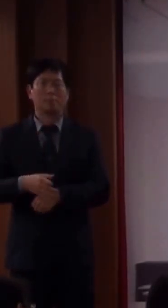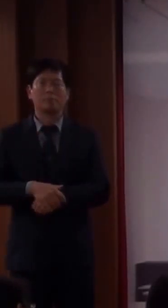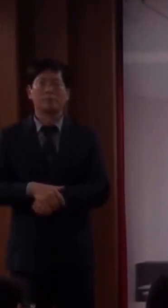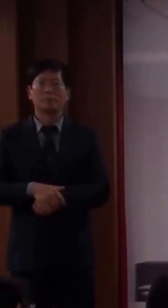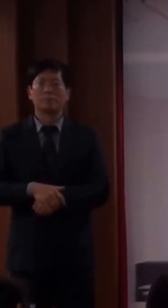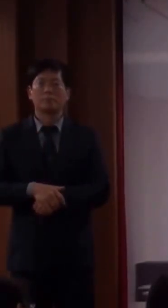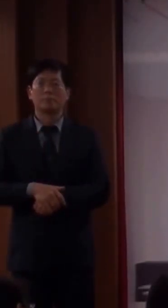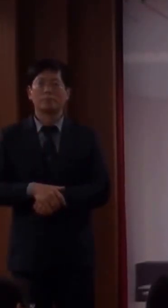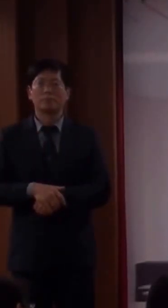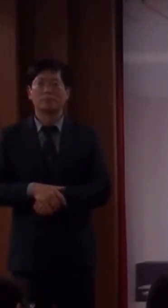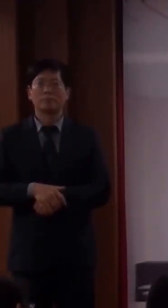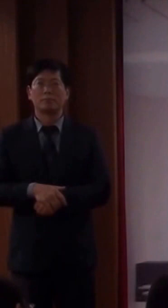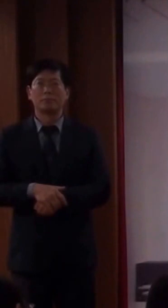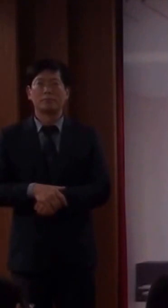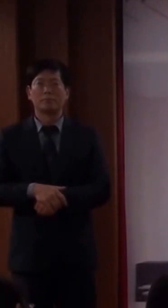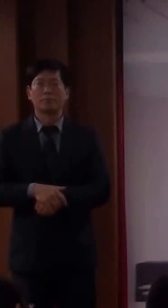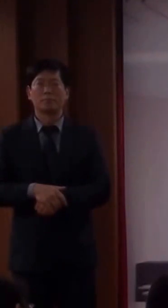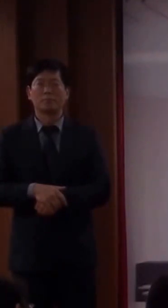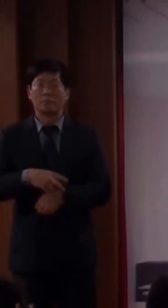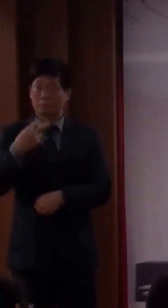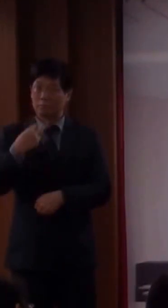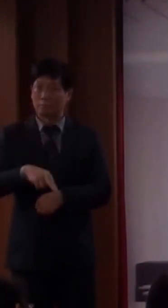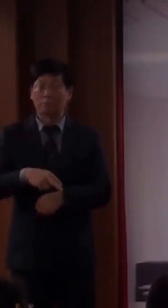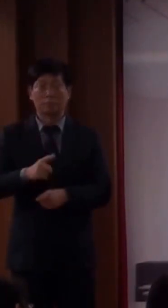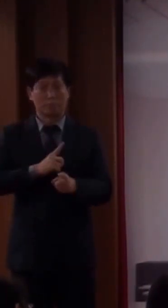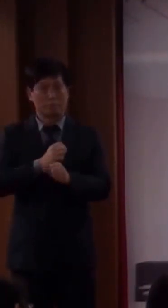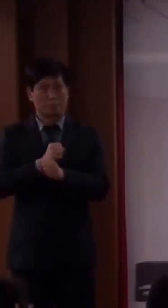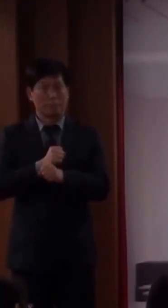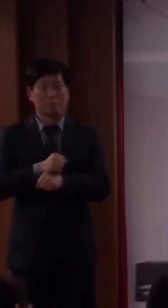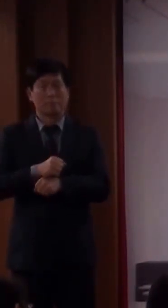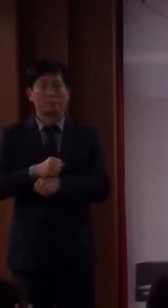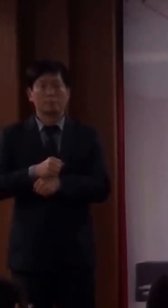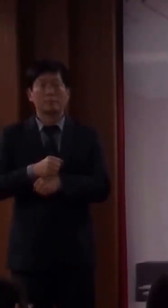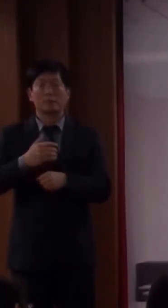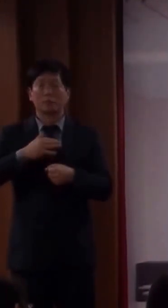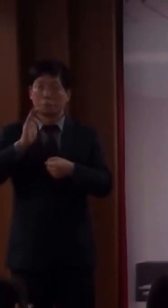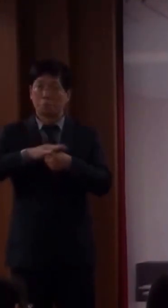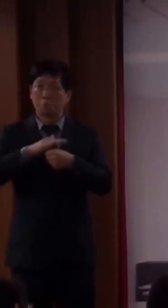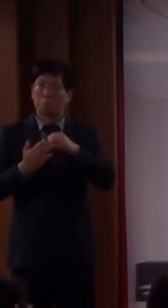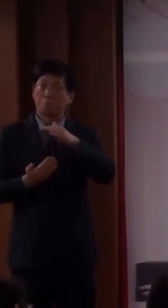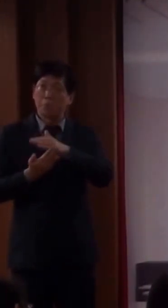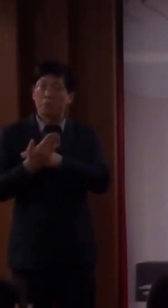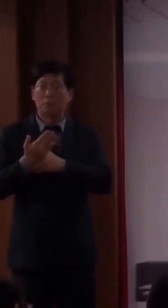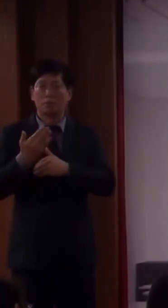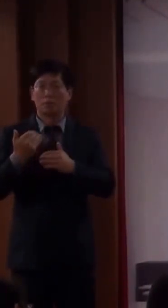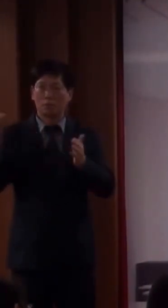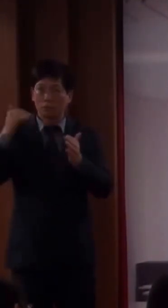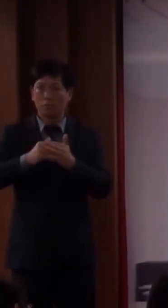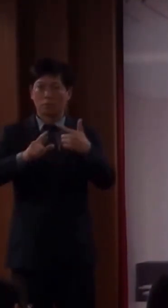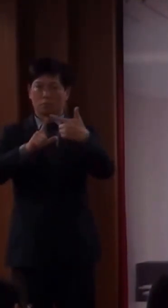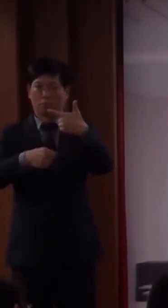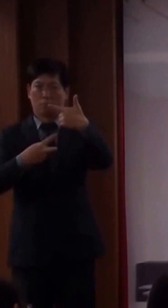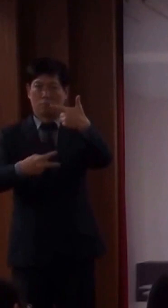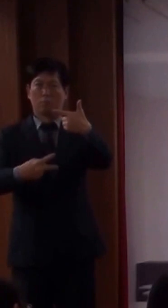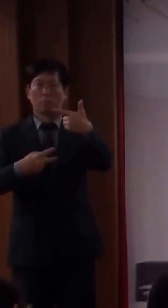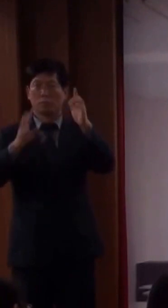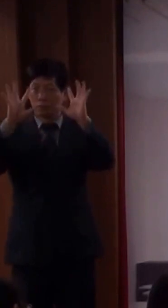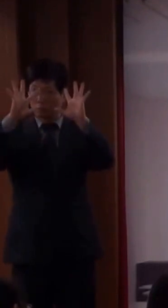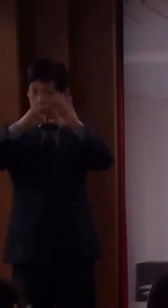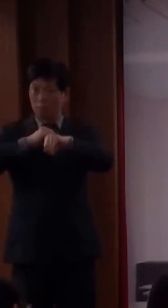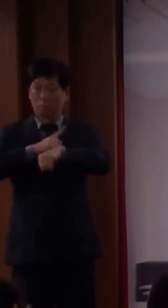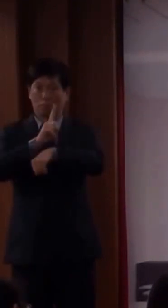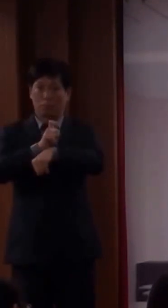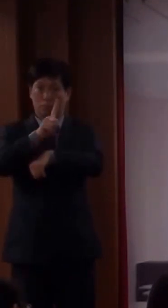这个完成缴税的动作。那另外呢，大家可以注意一下哦，这个补单列印的服务呢，只有到6月2号的晚